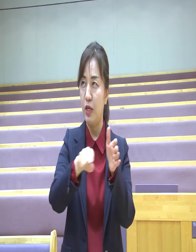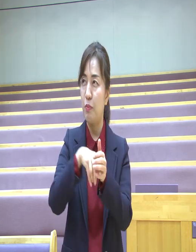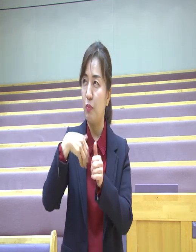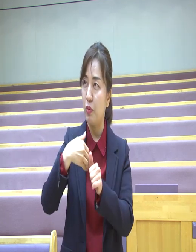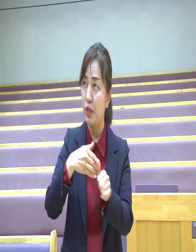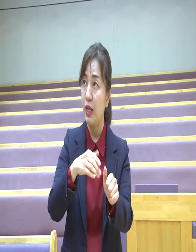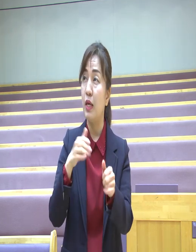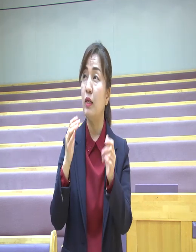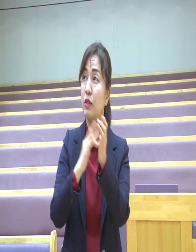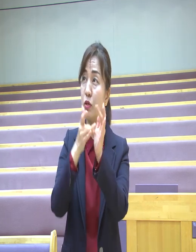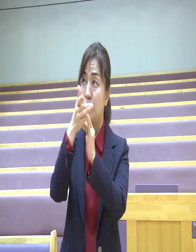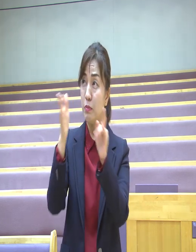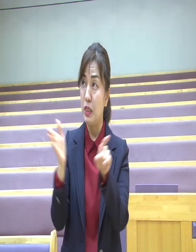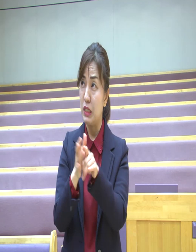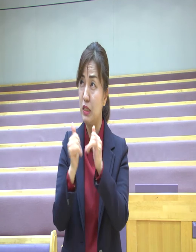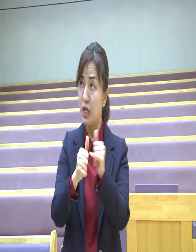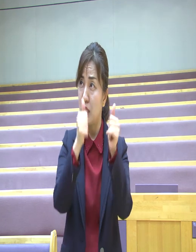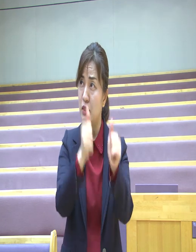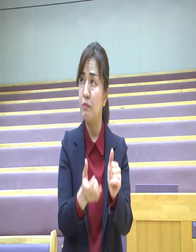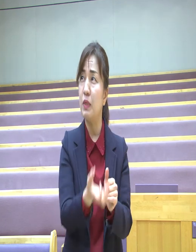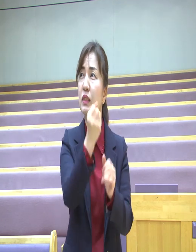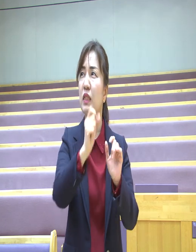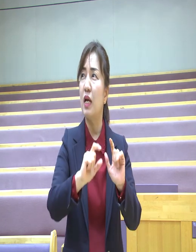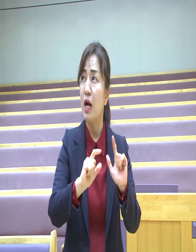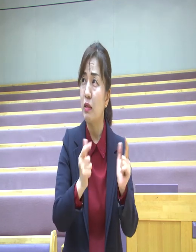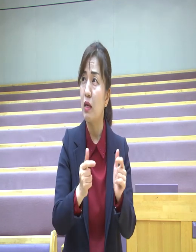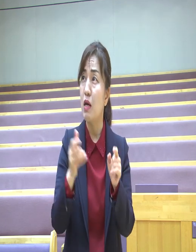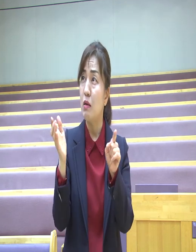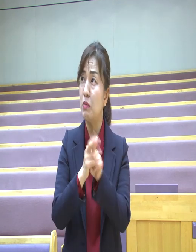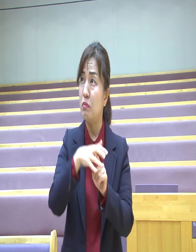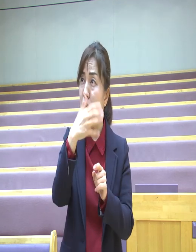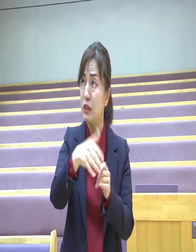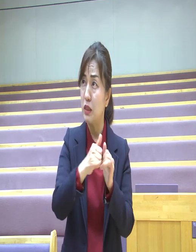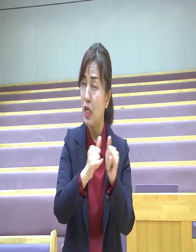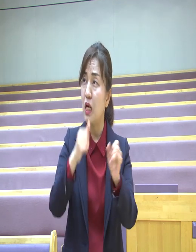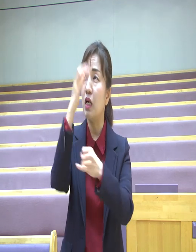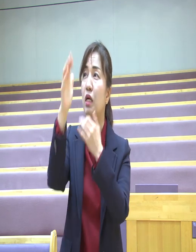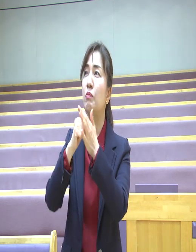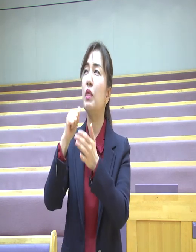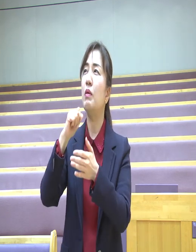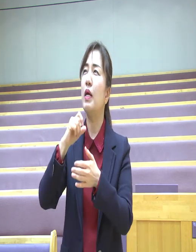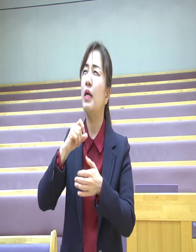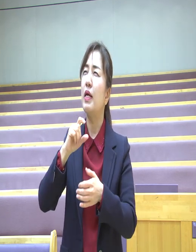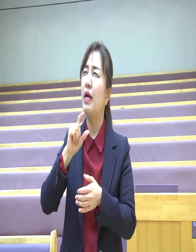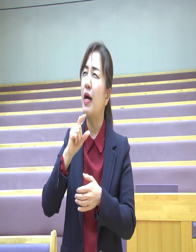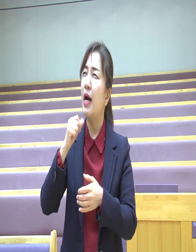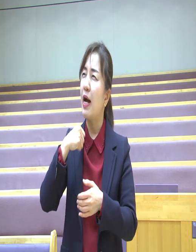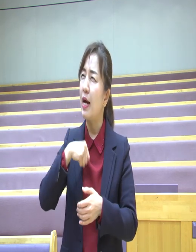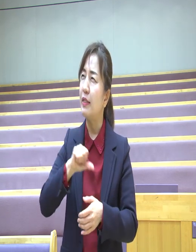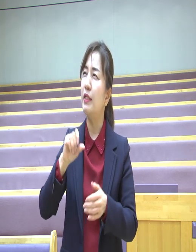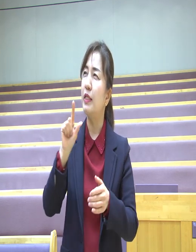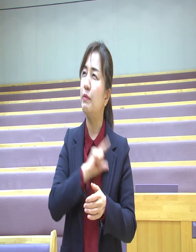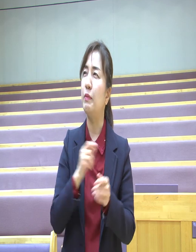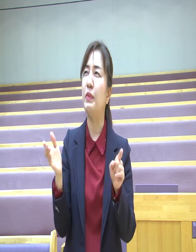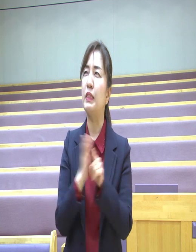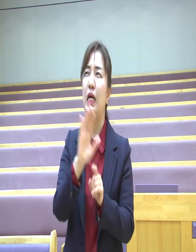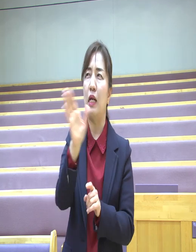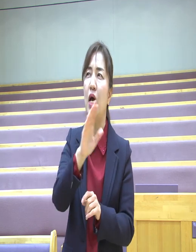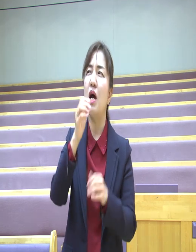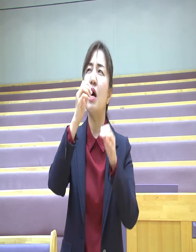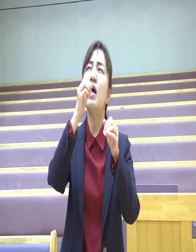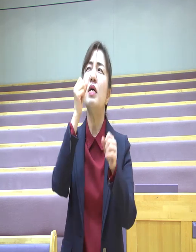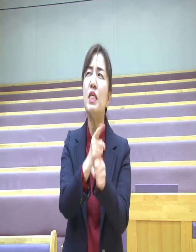하심이라. 그를 믿는 자는 심판을 받지 아니하는 것이요 믿지 아니하는 자는 하나님의 독생자 이름을 믿지